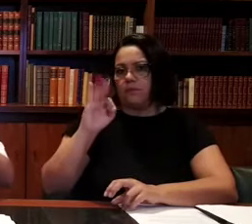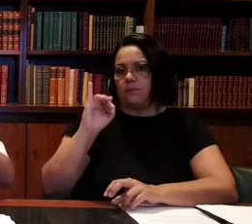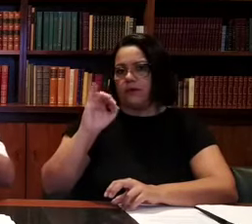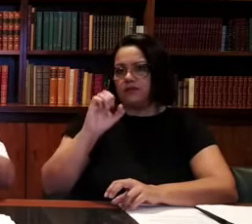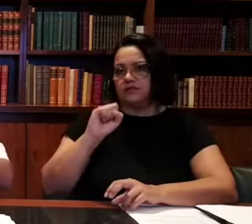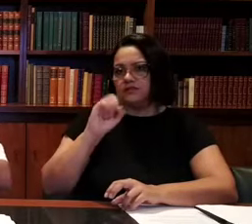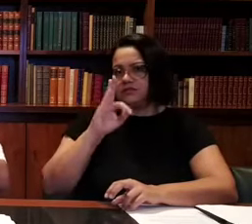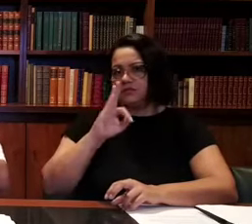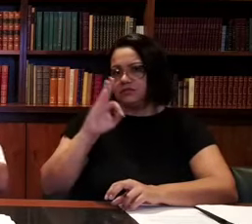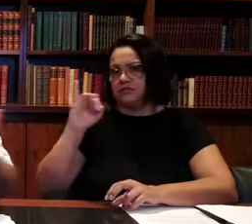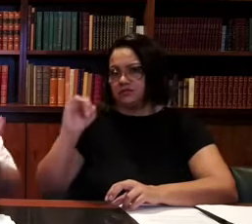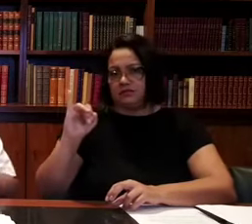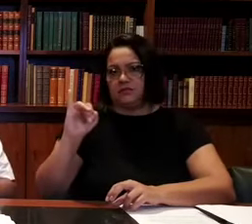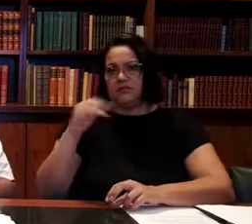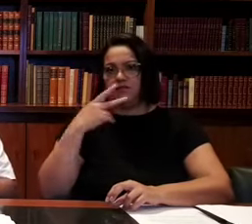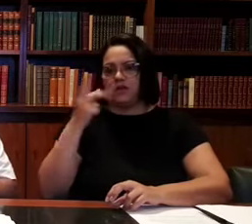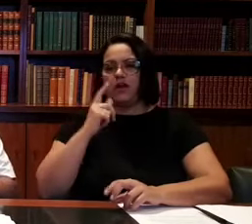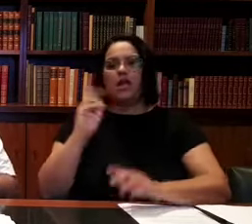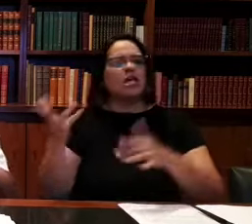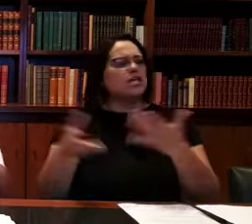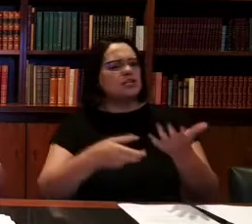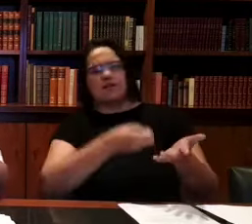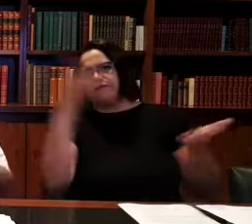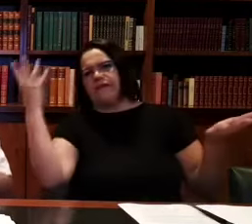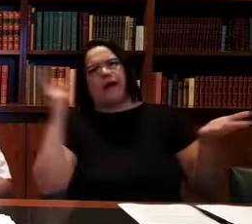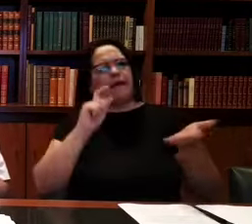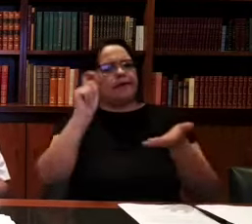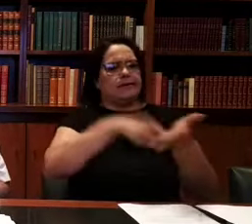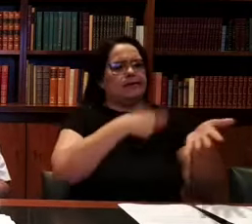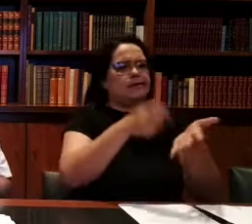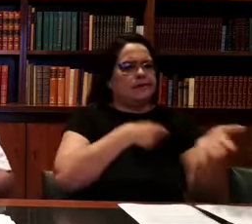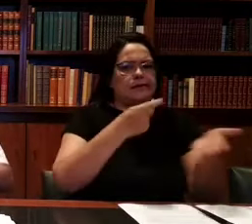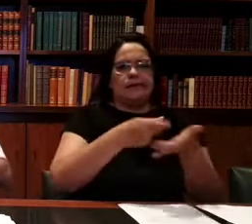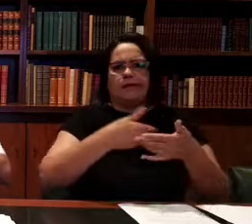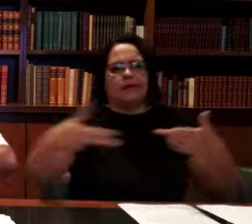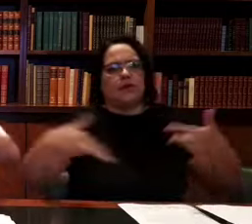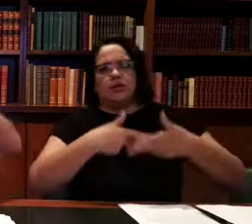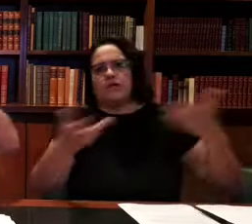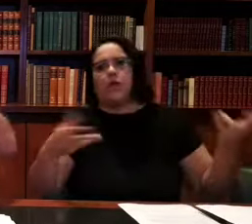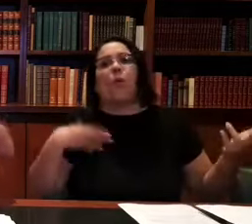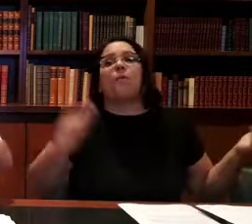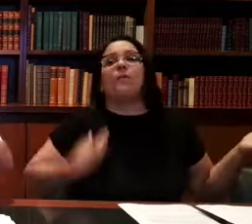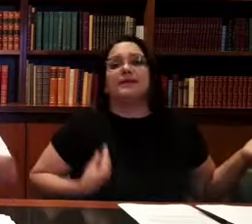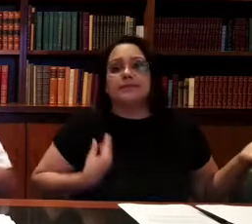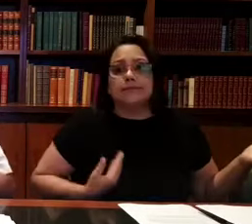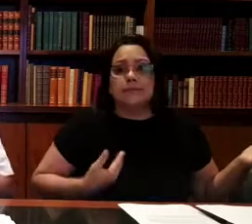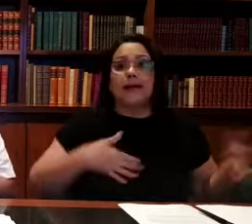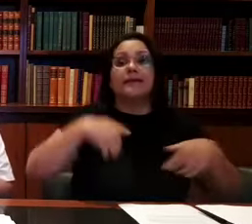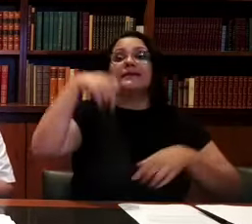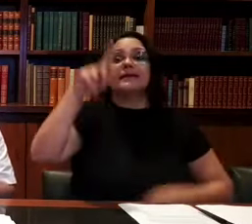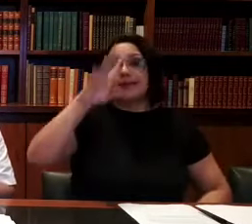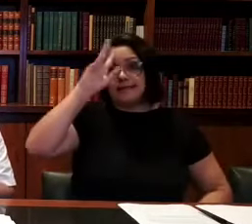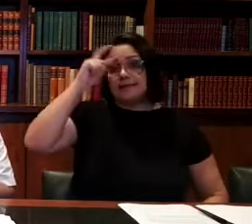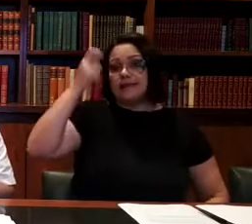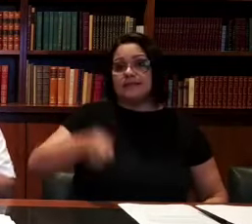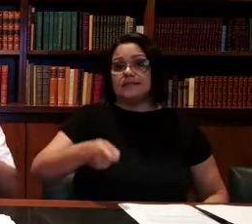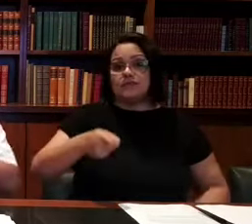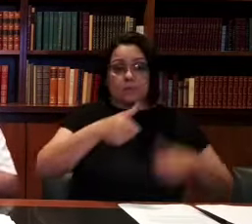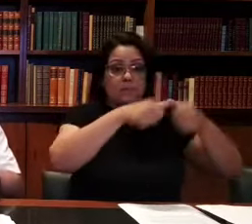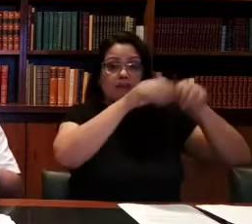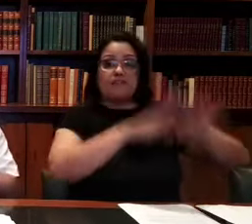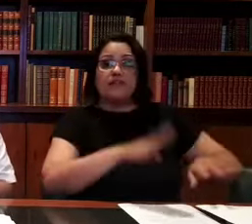é porque ele Deus milhares certeza na vida dele qual foi a participação dele nesse caso se bem que quem decidiu o battisti